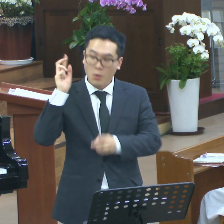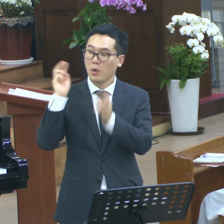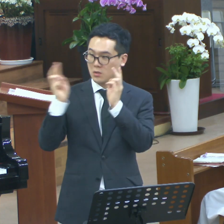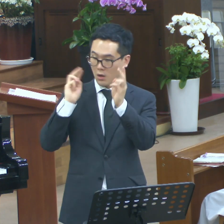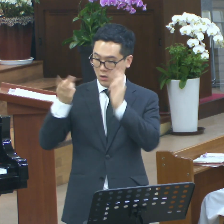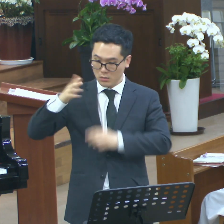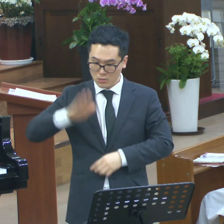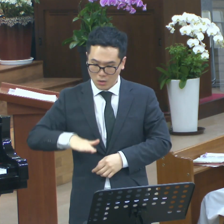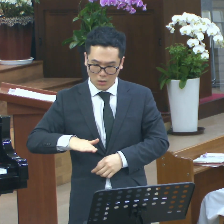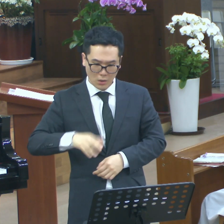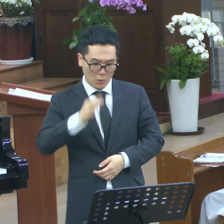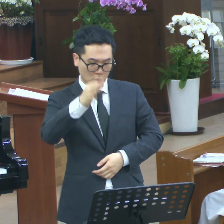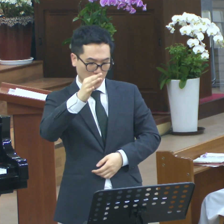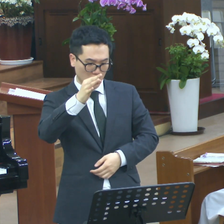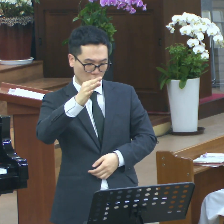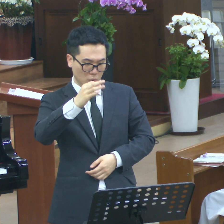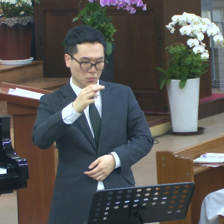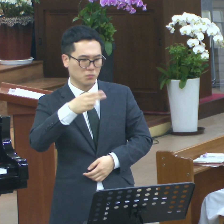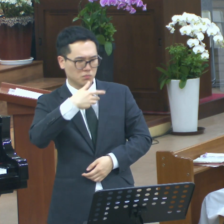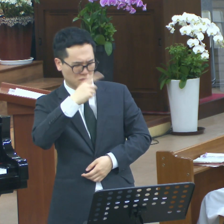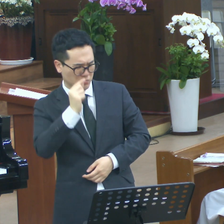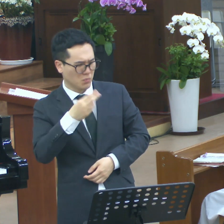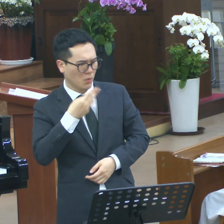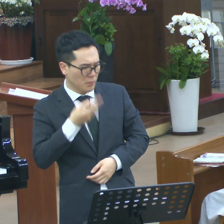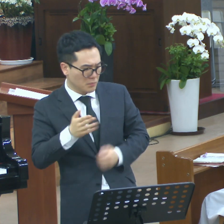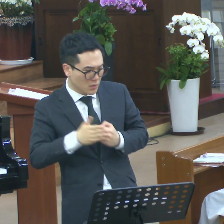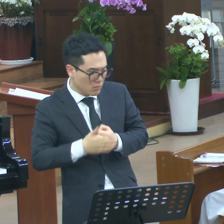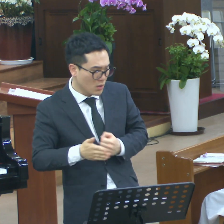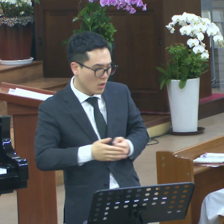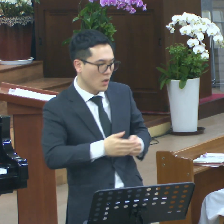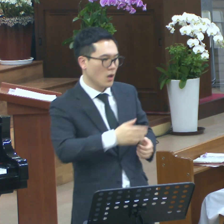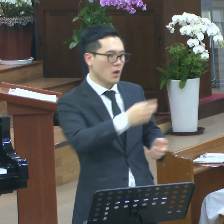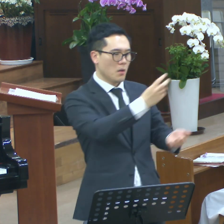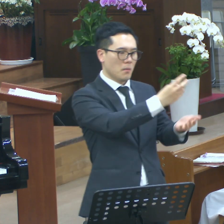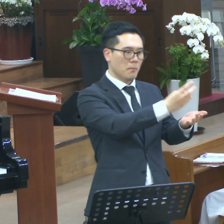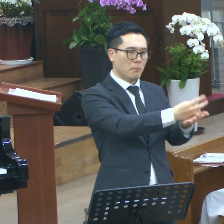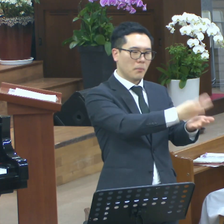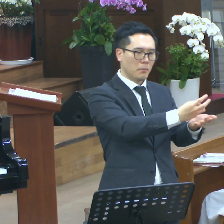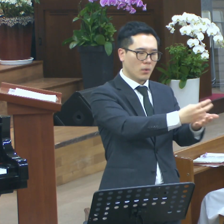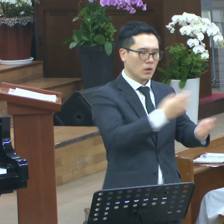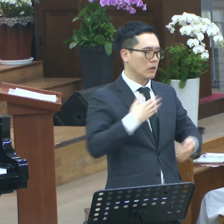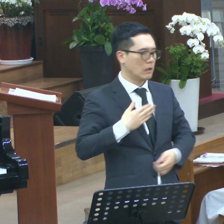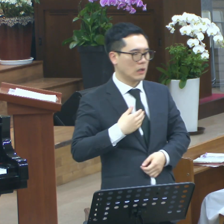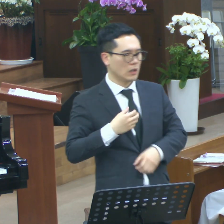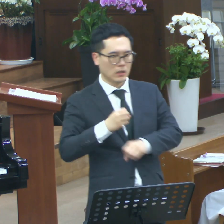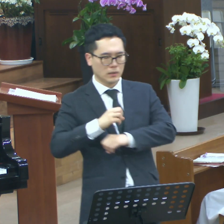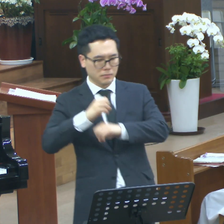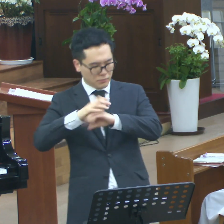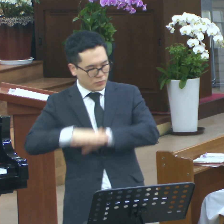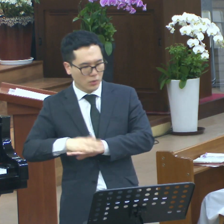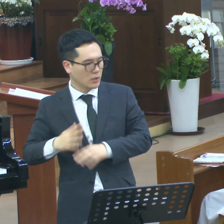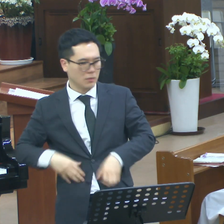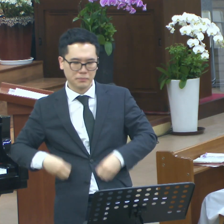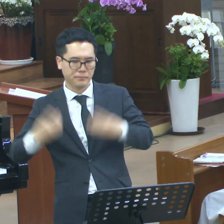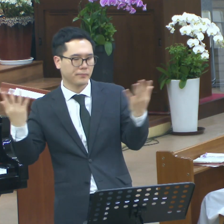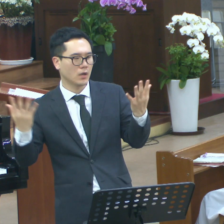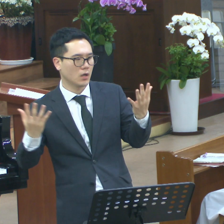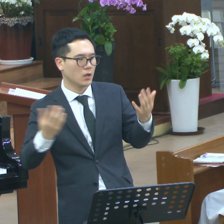없어가지고 법정관리 신청을 한 거예요. 여러분 세상에 대단한 일들이 많고 대단한 기업이 있고 대단한 사람이